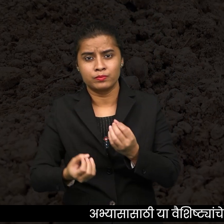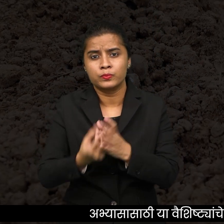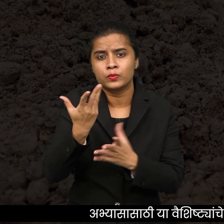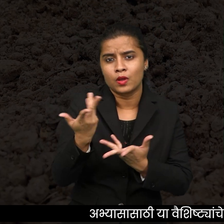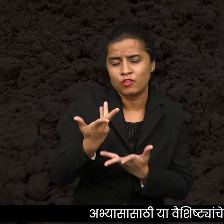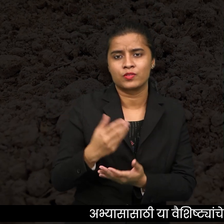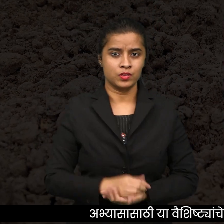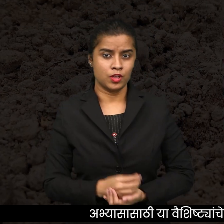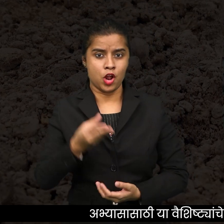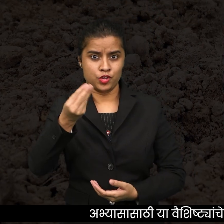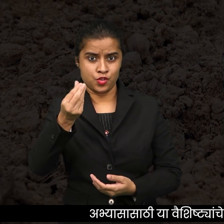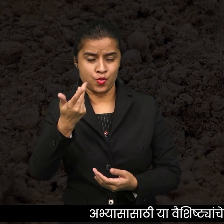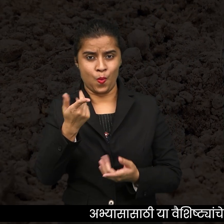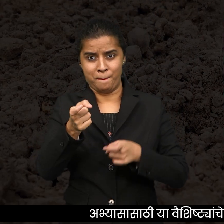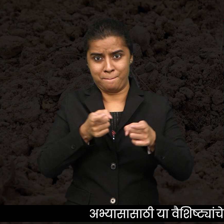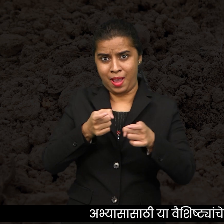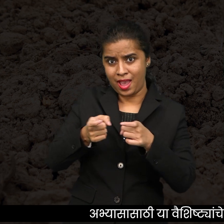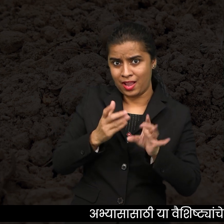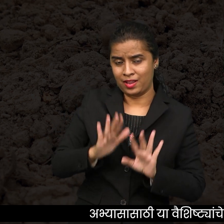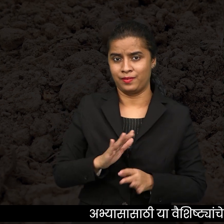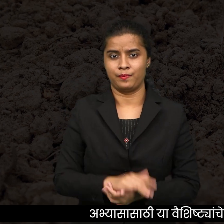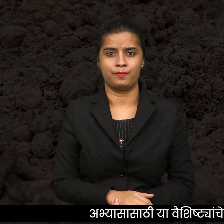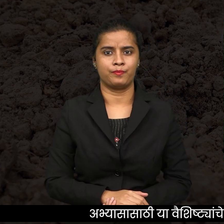and आवश्यक soil management. आहे.